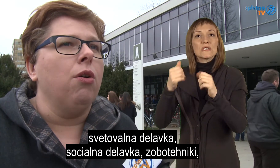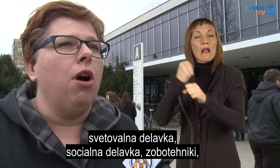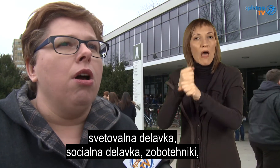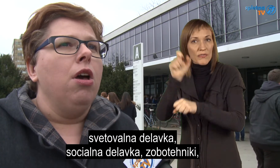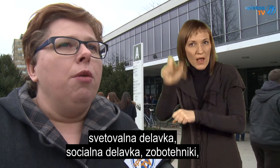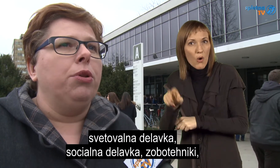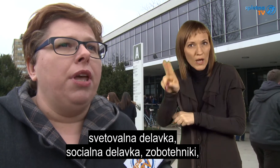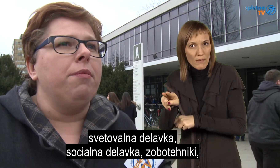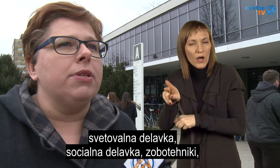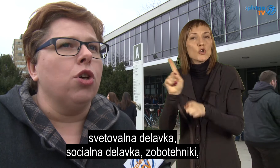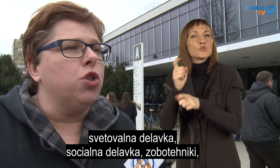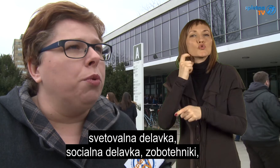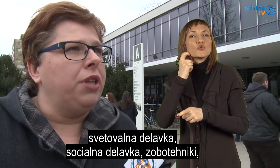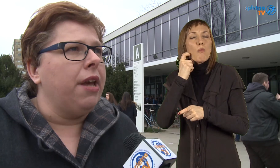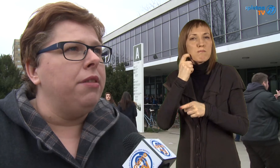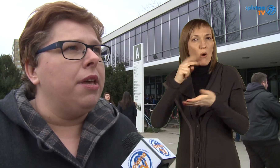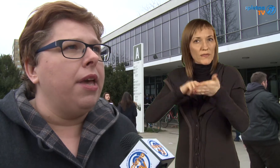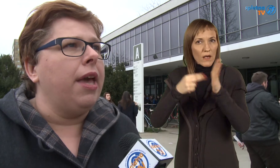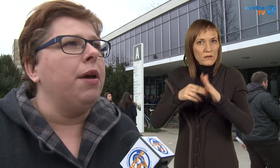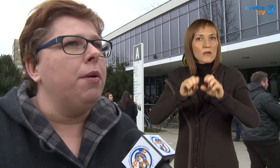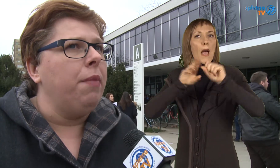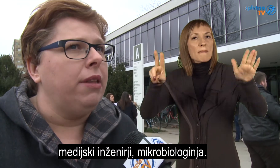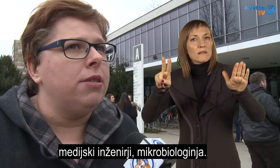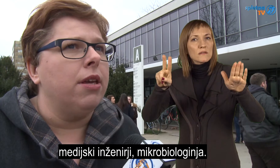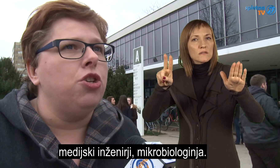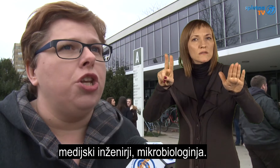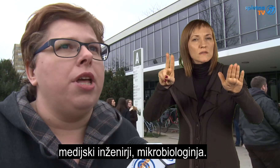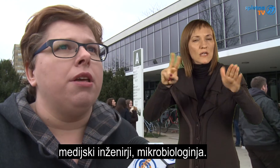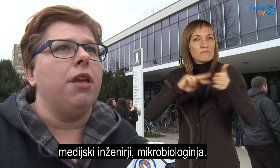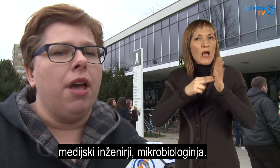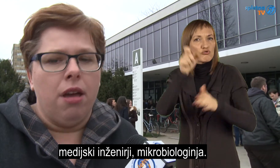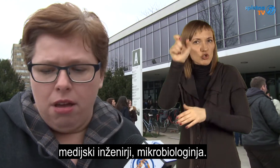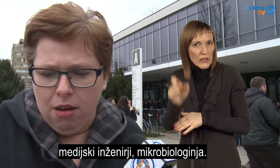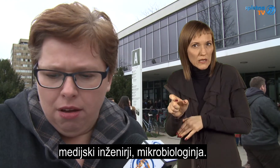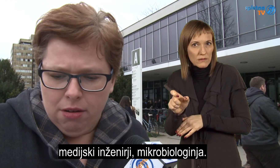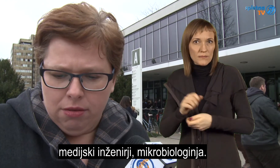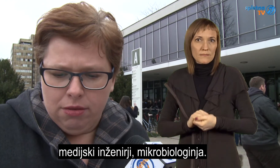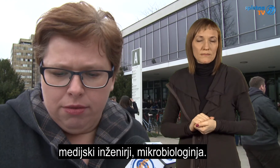delavko, potem so zobotehniki, medijski inženirji,